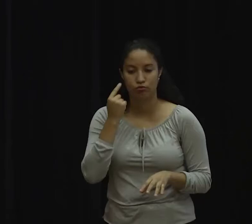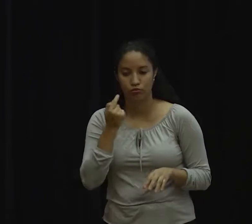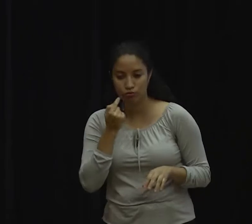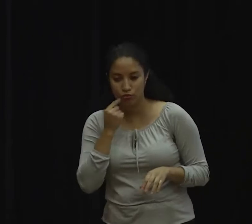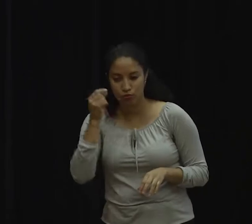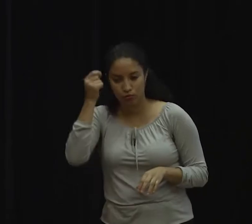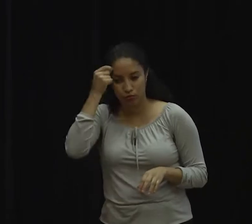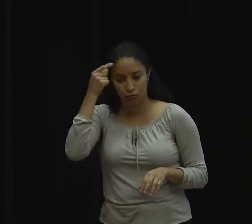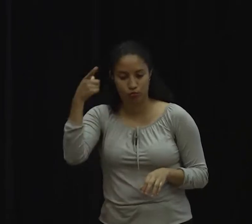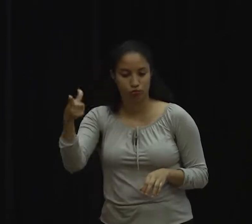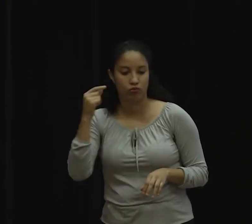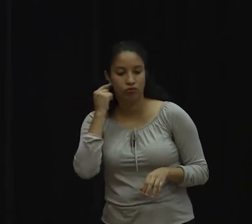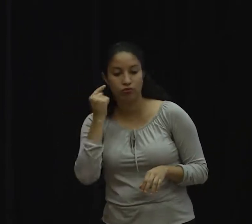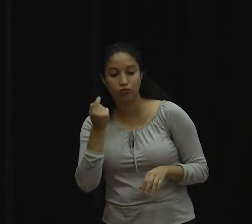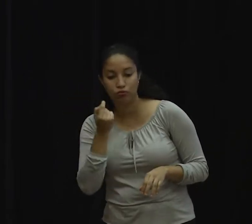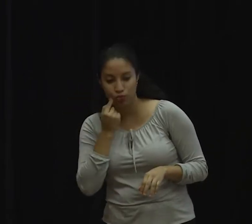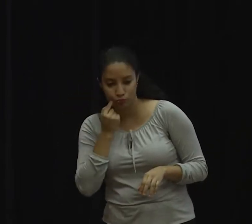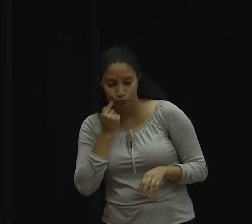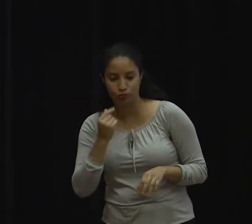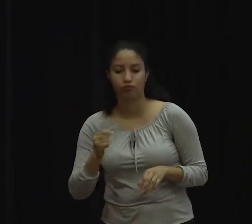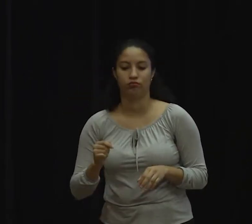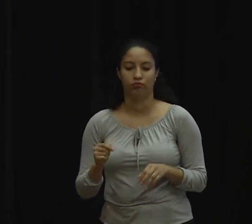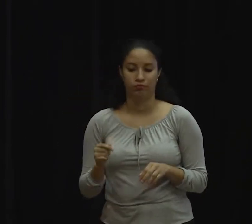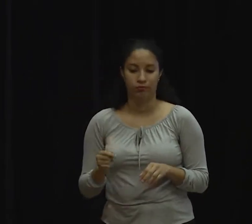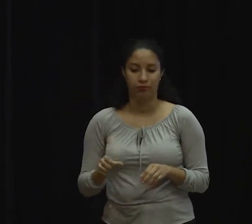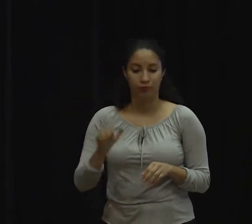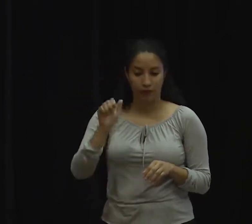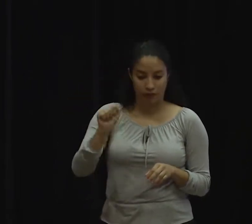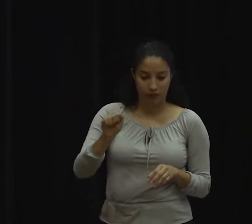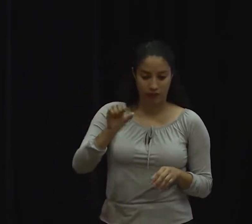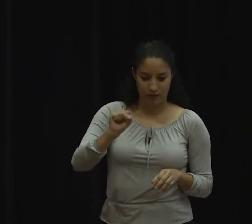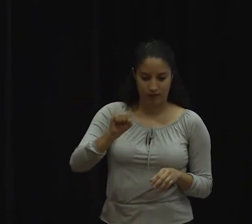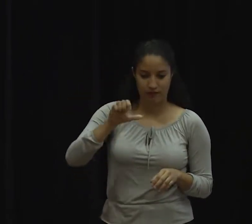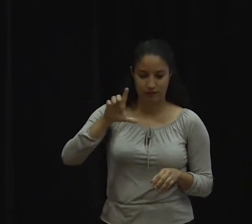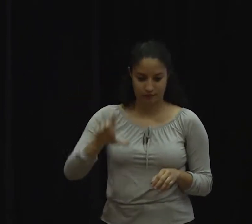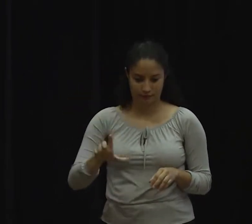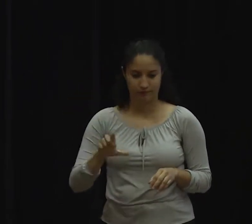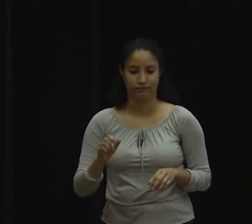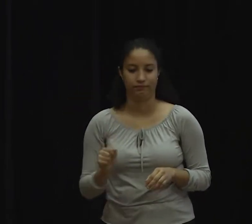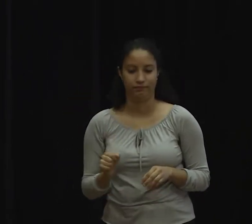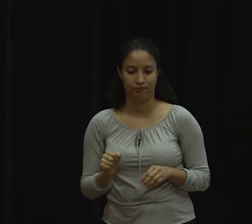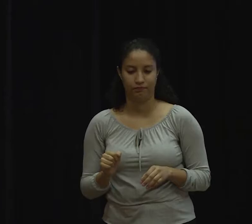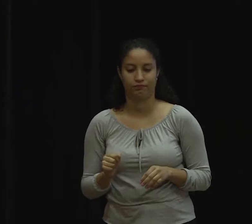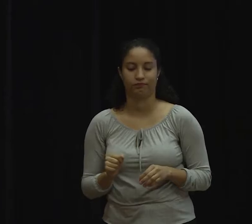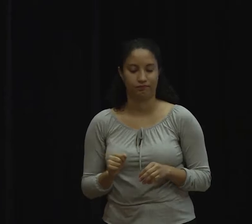também de surdos, cultura surda, e ESL também.